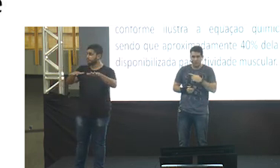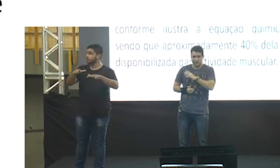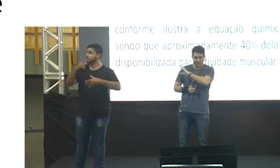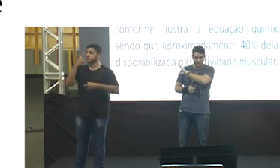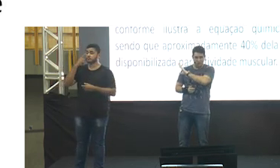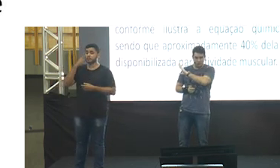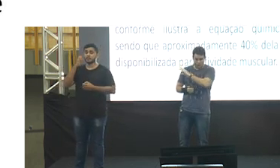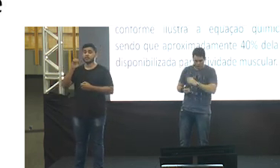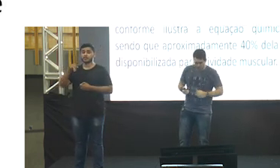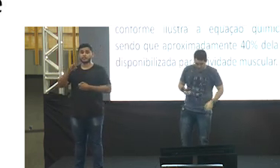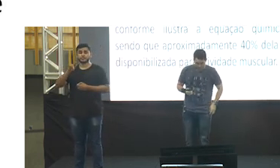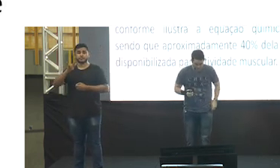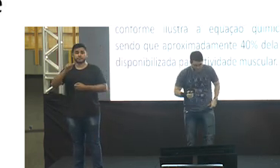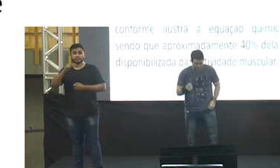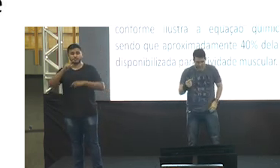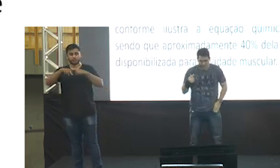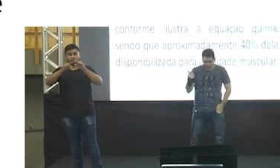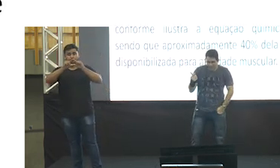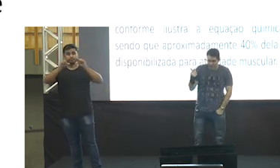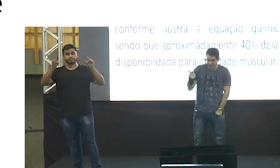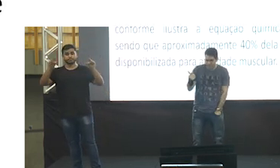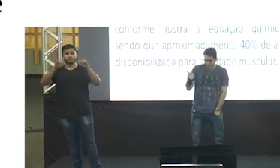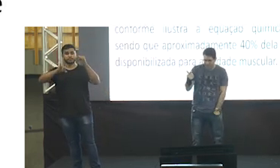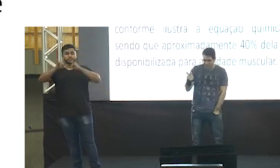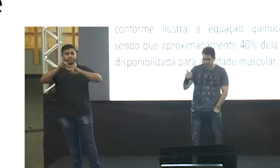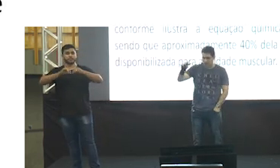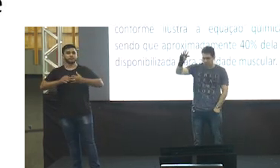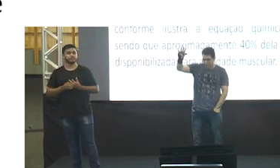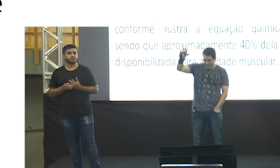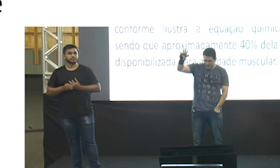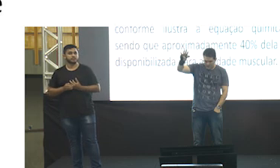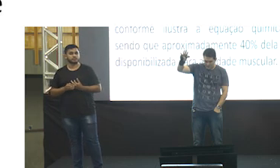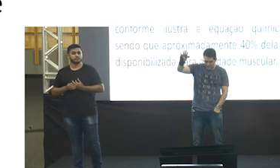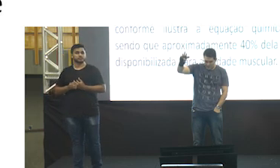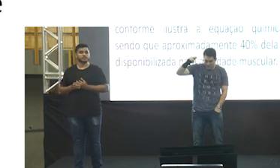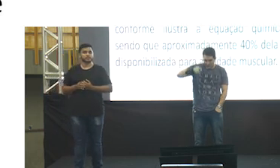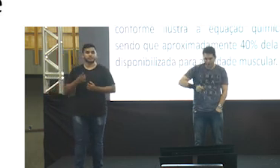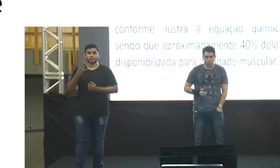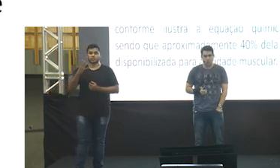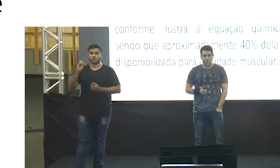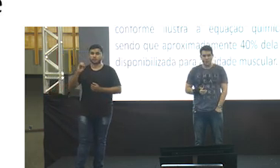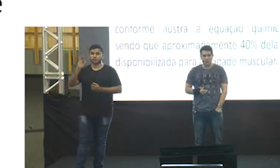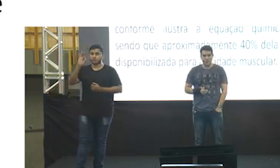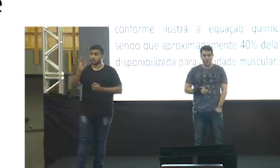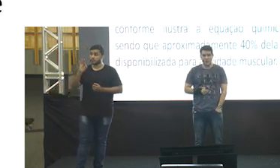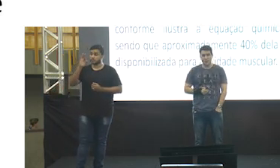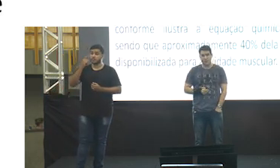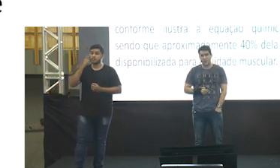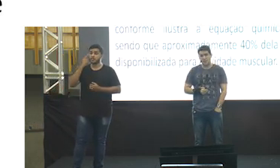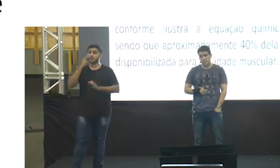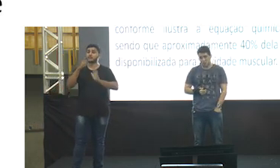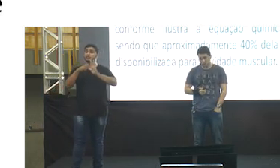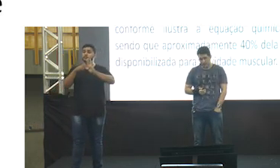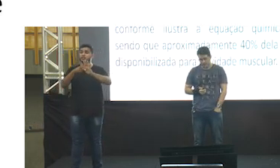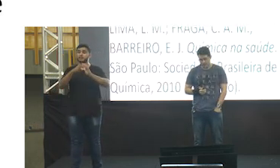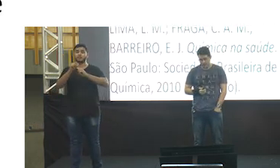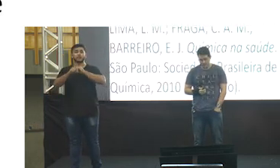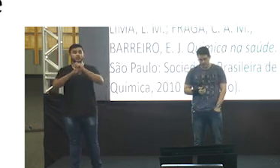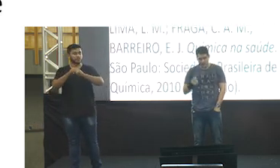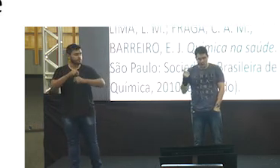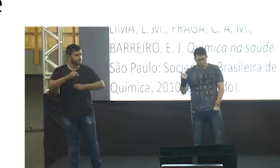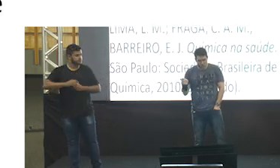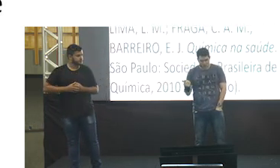equação química. Já eu mostro a equação química, sendo que aproximadamente 40% dela é disponibilizado para atividades